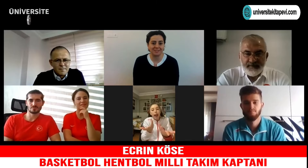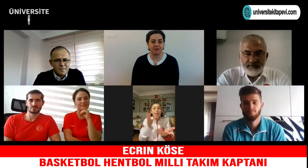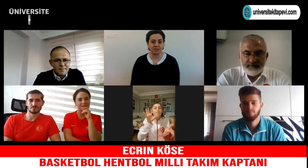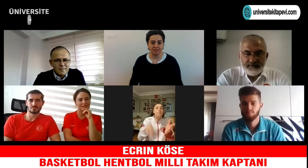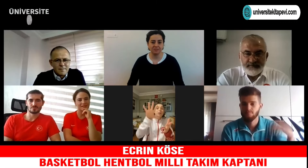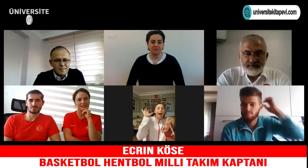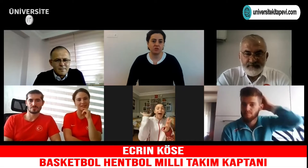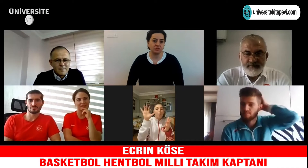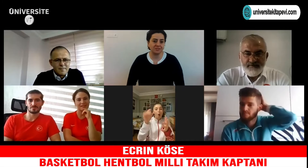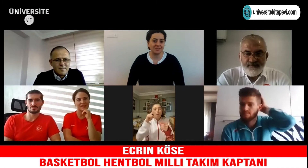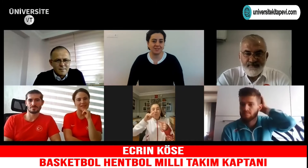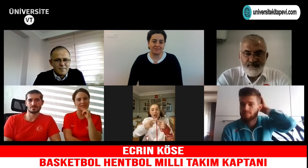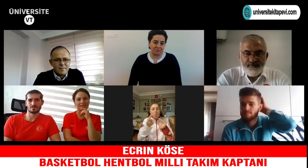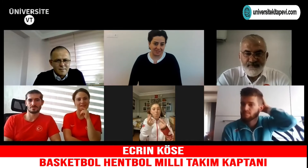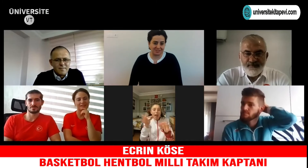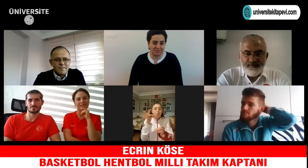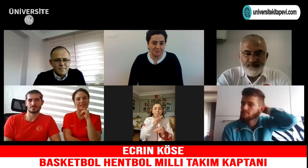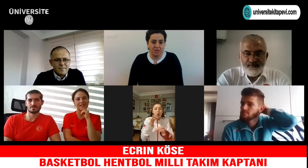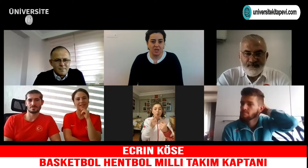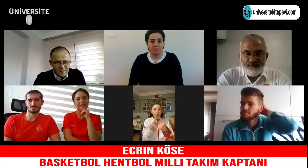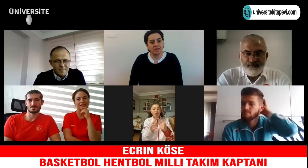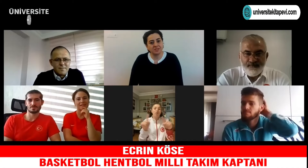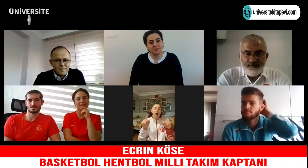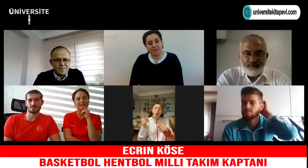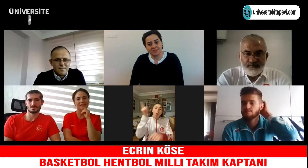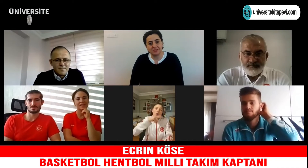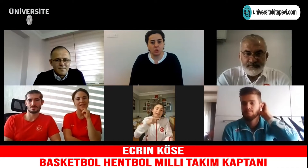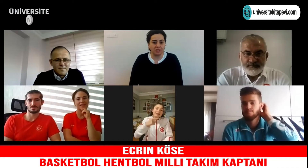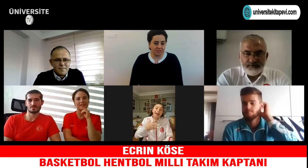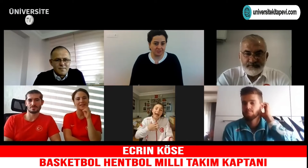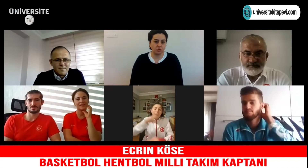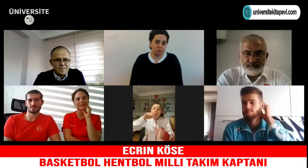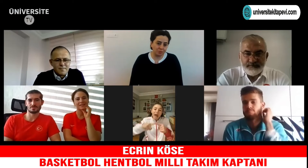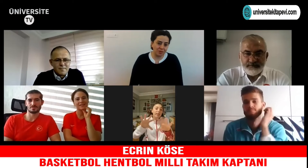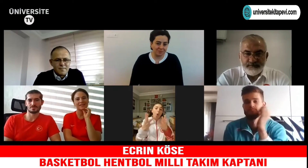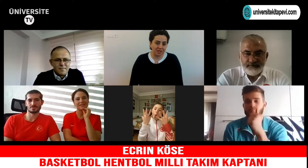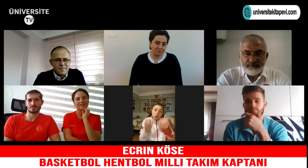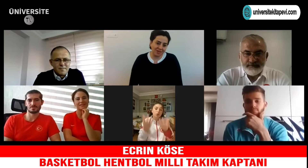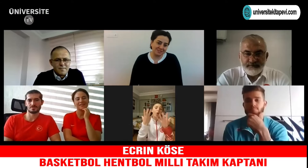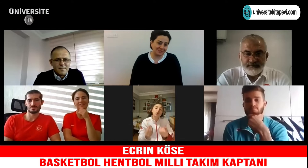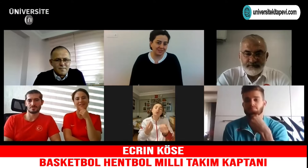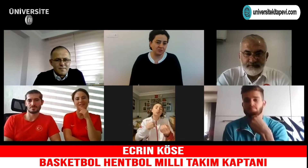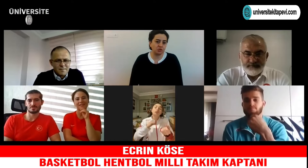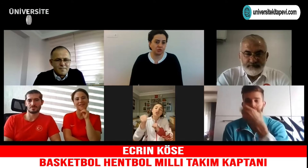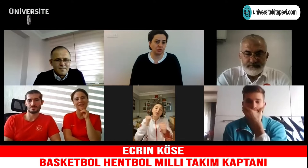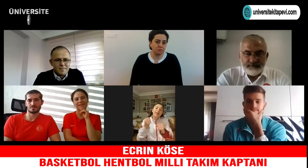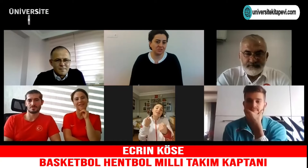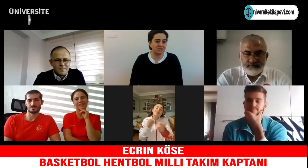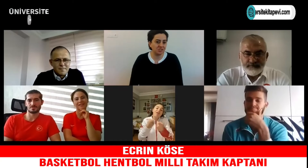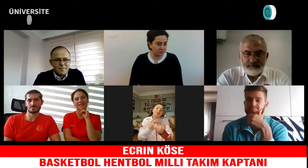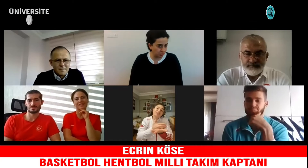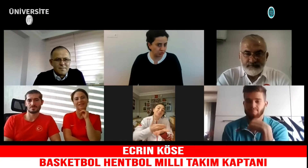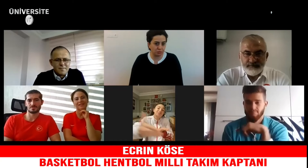Handball'da eksik vardı ve orada destek vermek istedim. Biraz da benziyorlar aslında. Ben benzediklerini